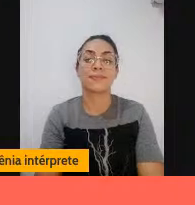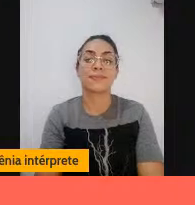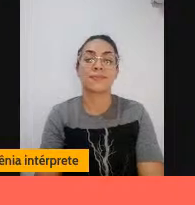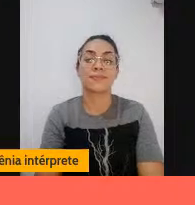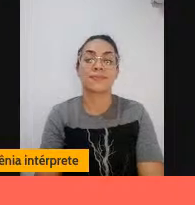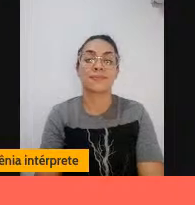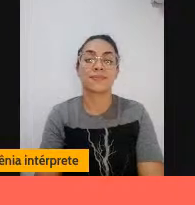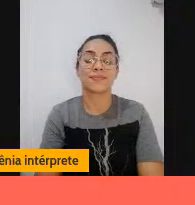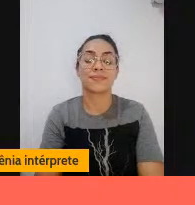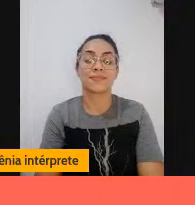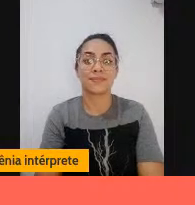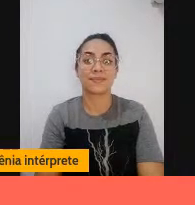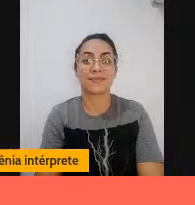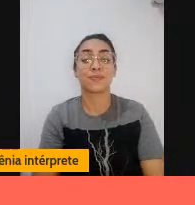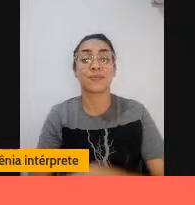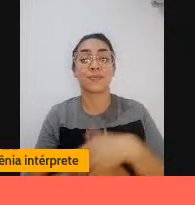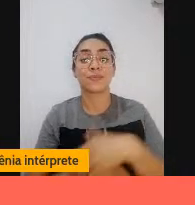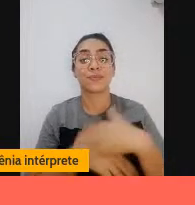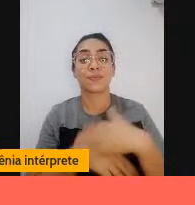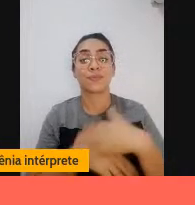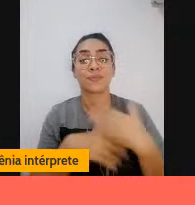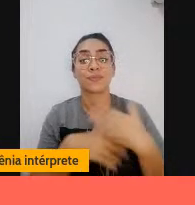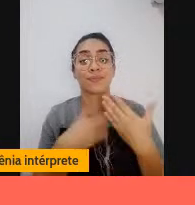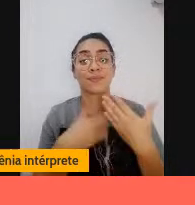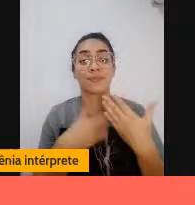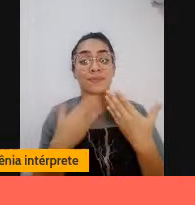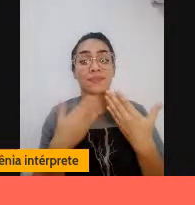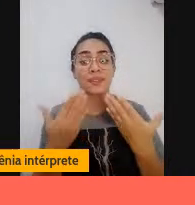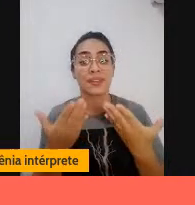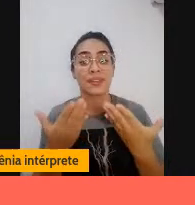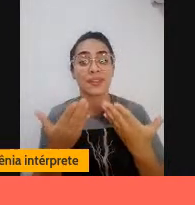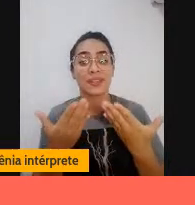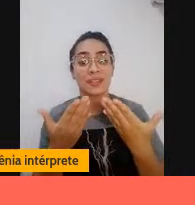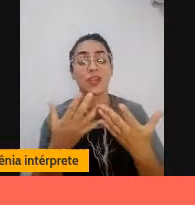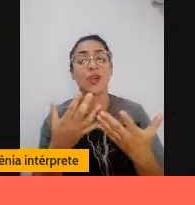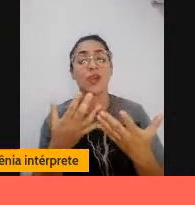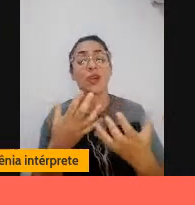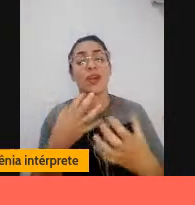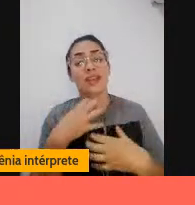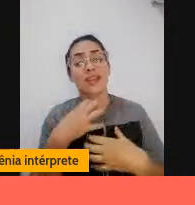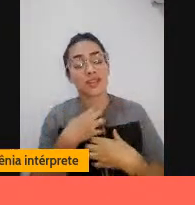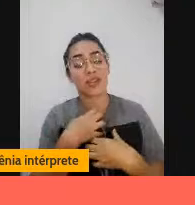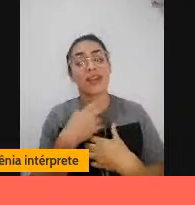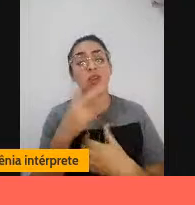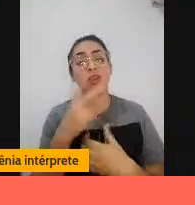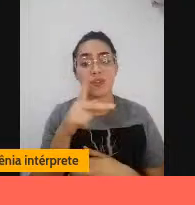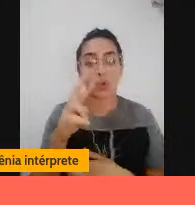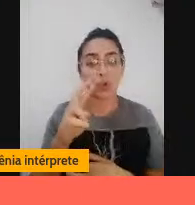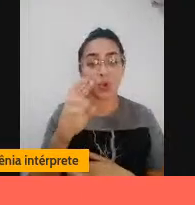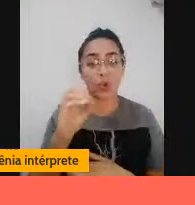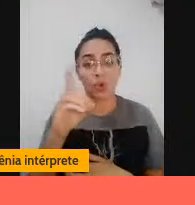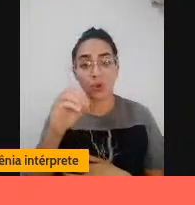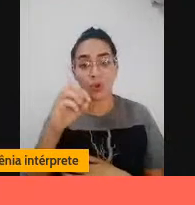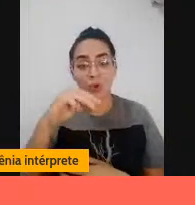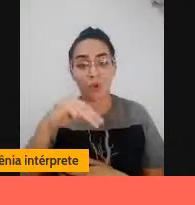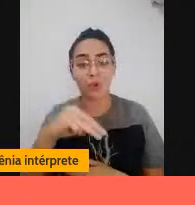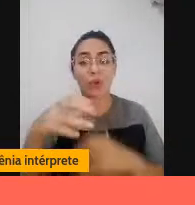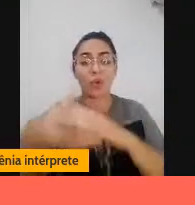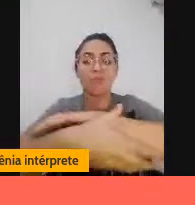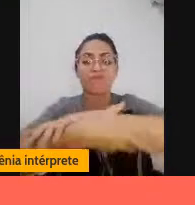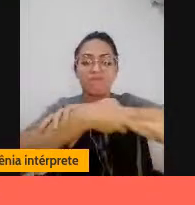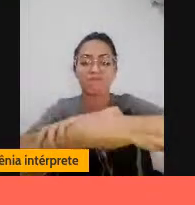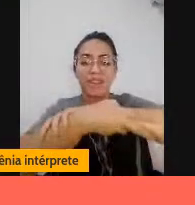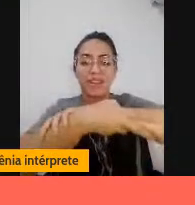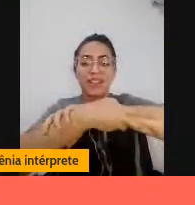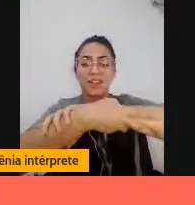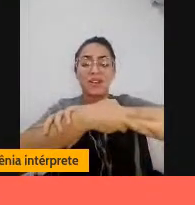Então, pessoal, eu acho que dessa forma, professor Rondon, vice-diretor e grande parceiro, tem sido, eu